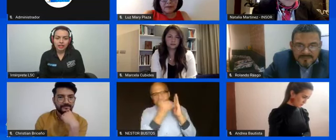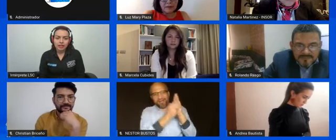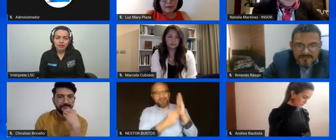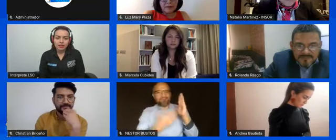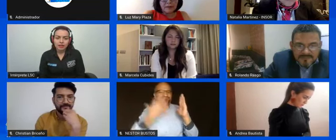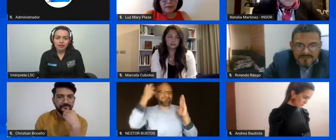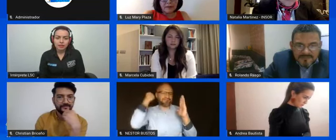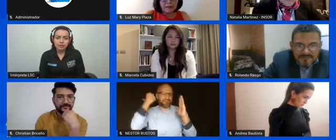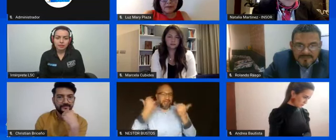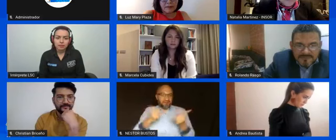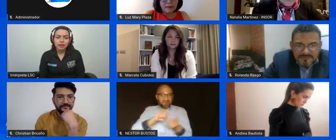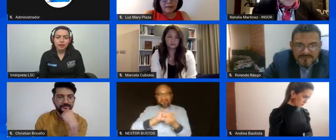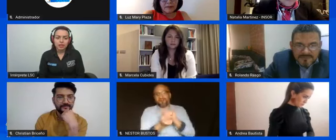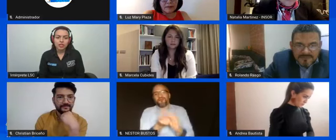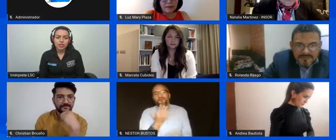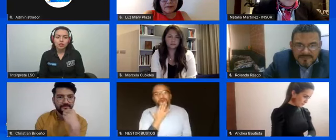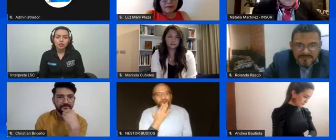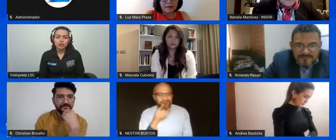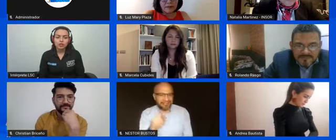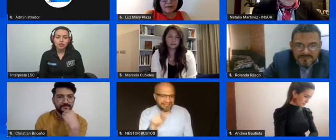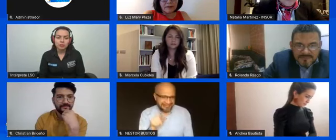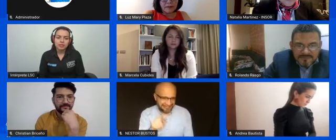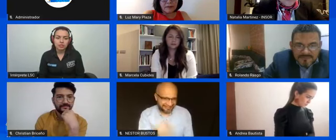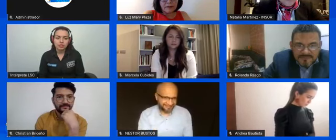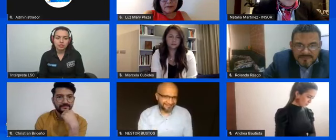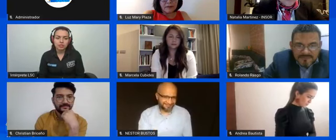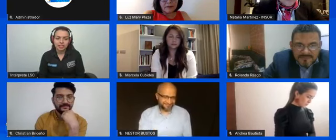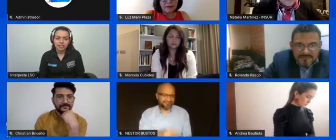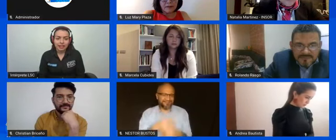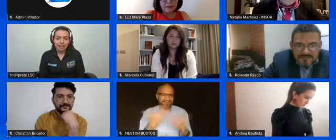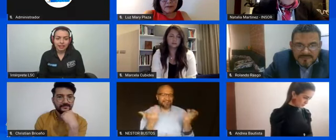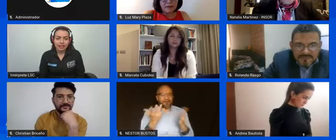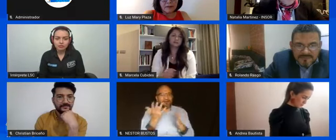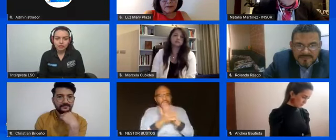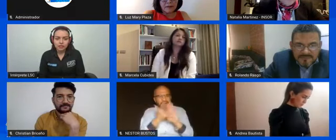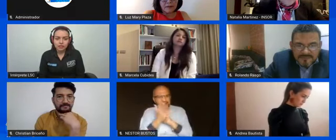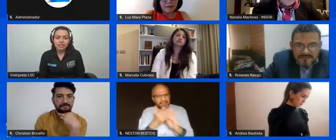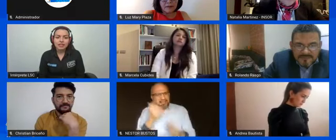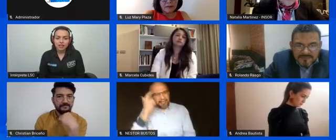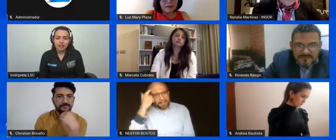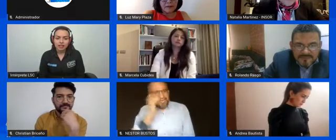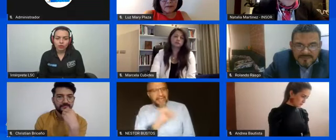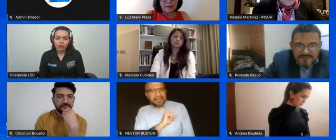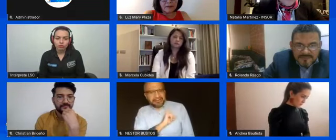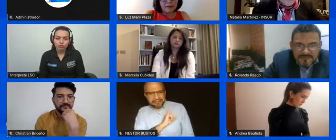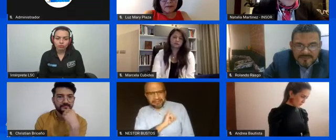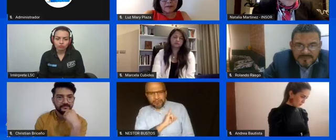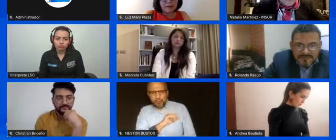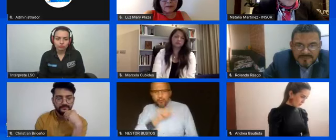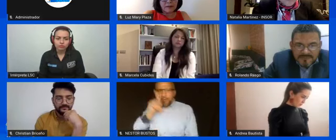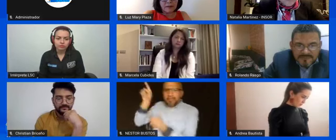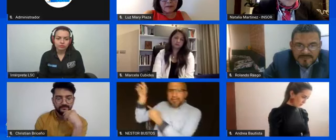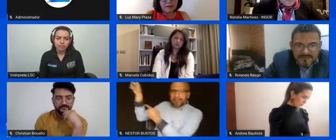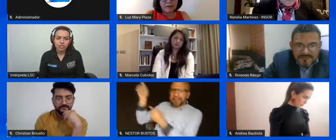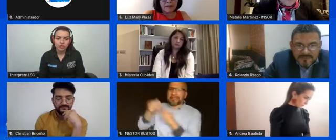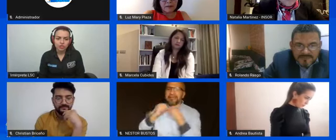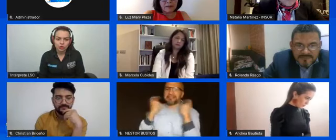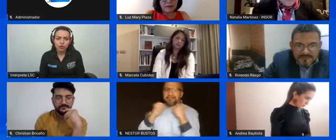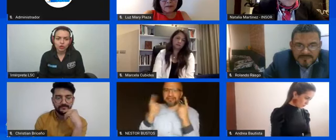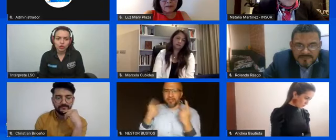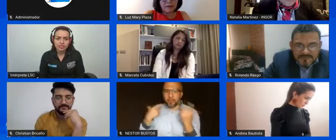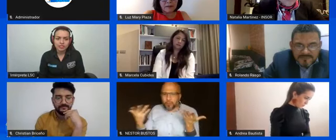para las personas sordas, por ejemplo, empezamos a hacer teatro. Uh-huh. Y también con